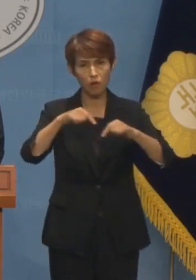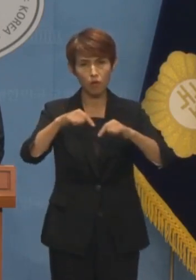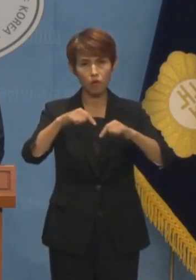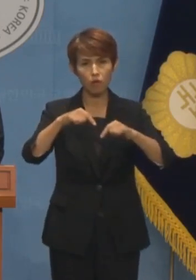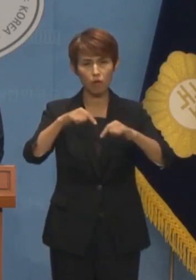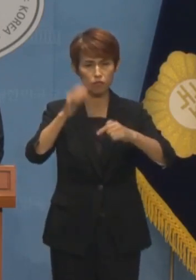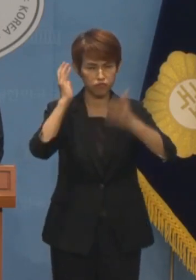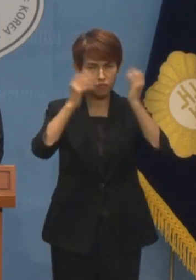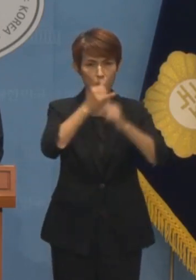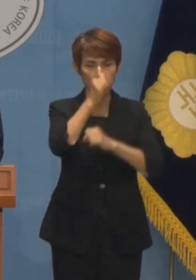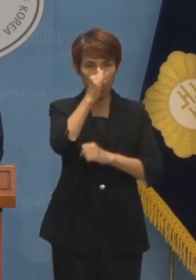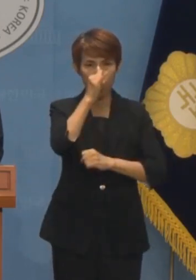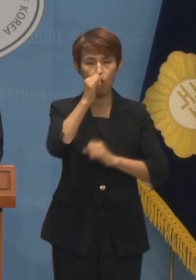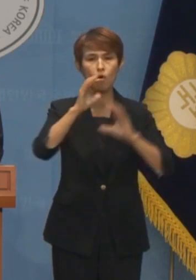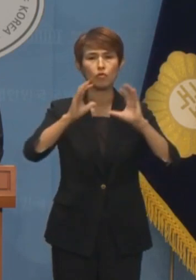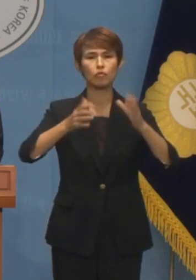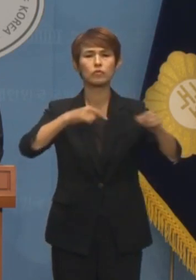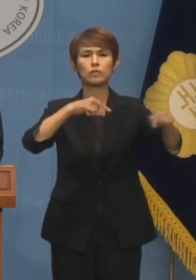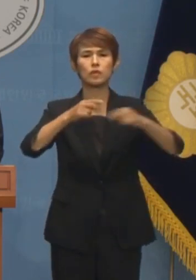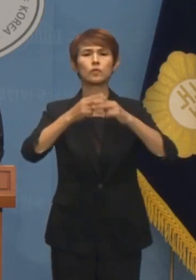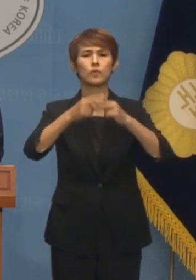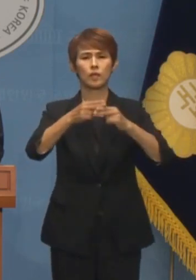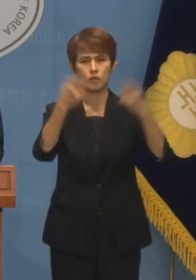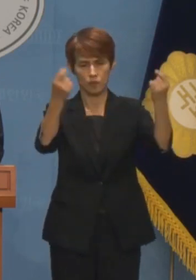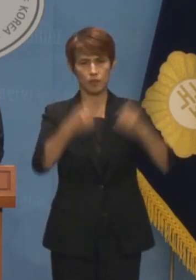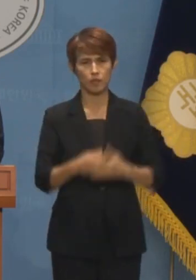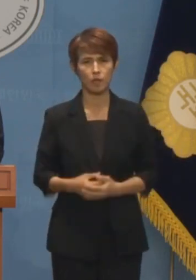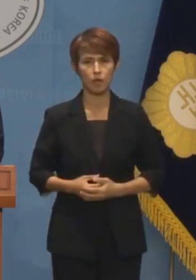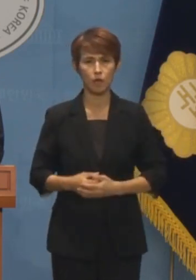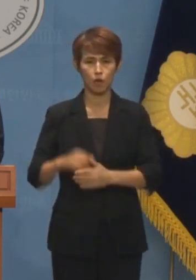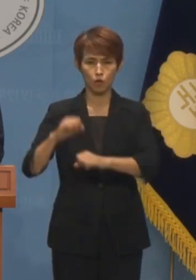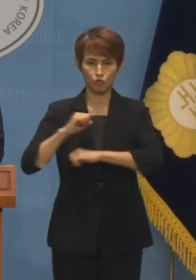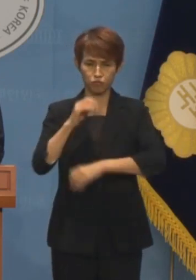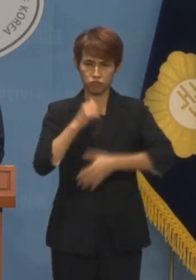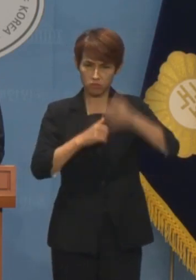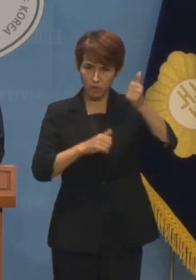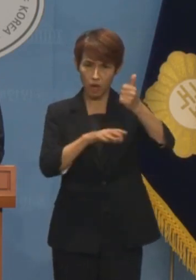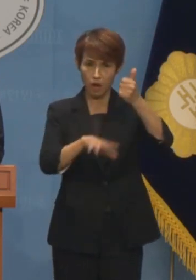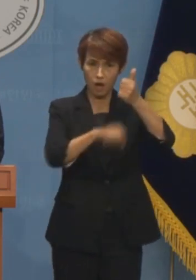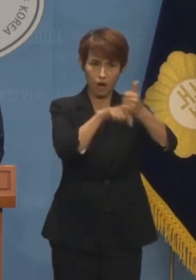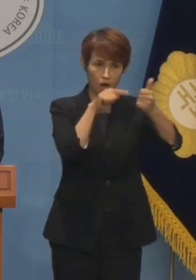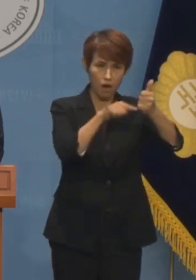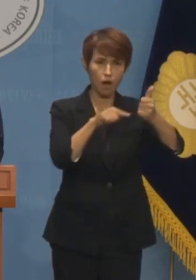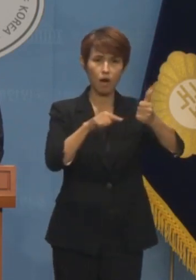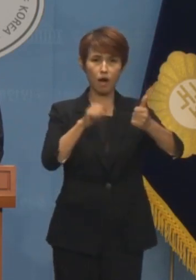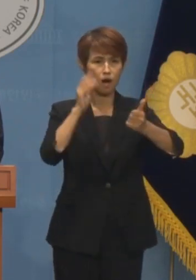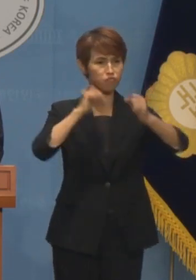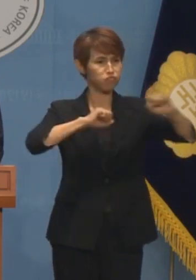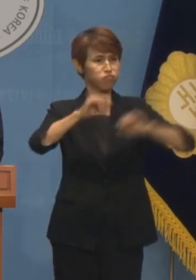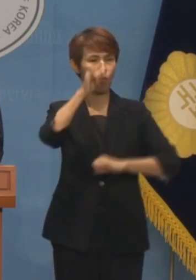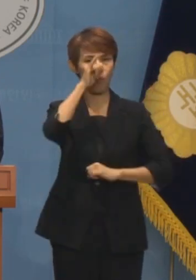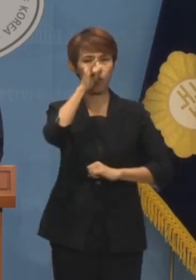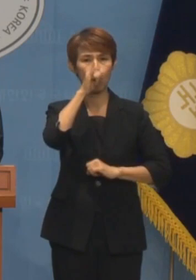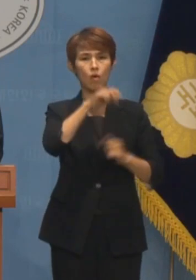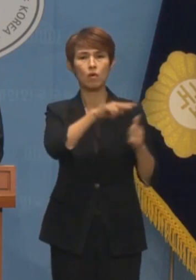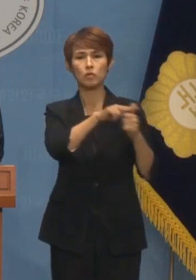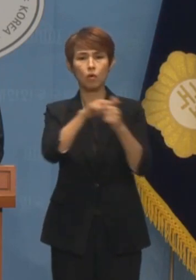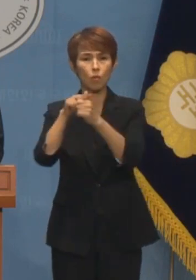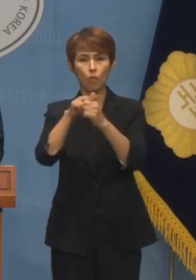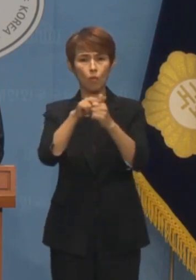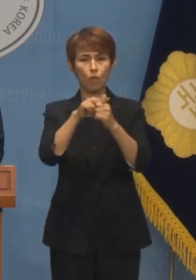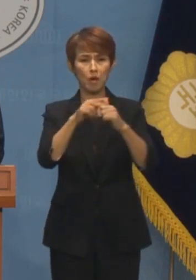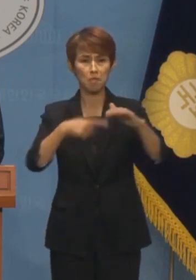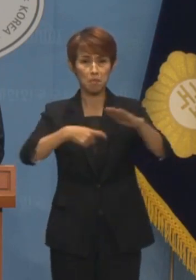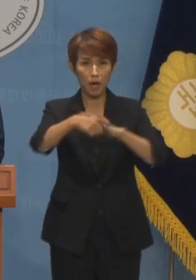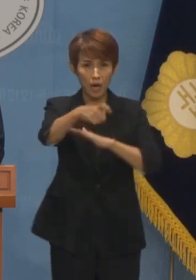바로 국정농단입니다. 군 통수권자가 이러한데 정보사 요원의 개인정보가 털리는 일은